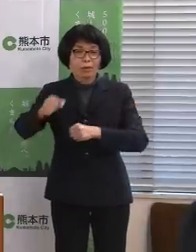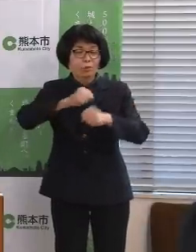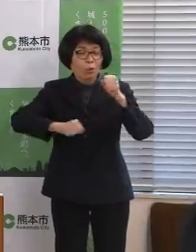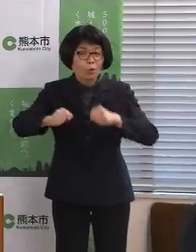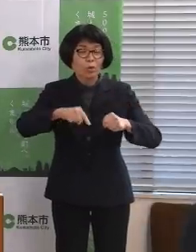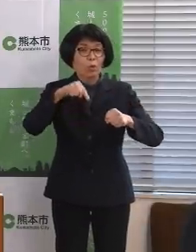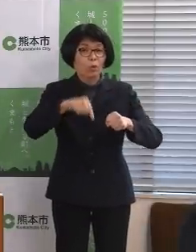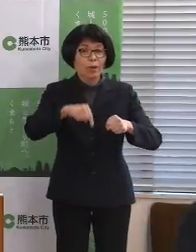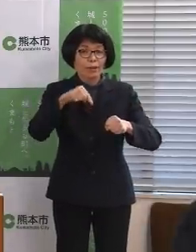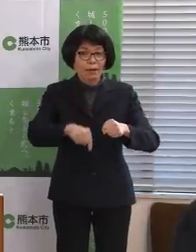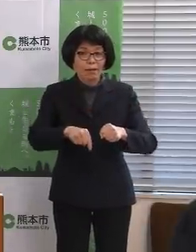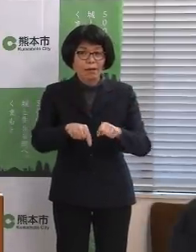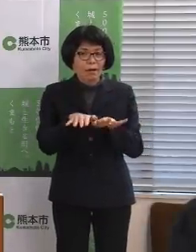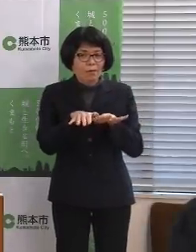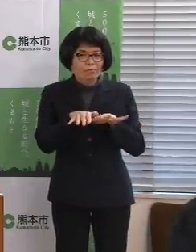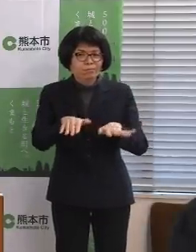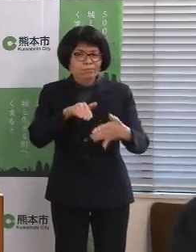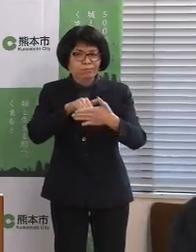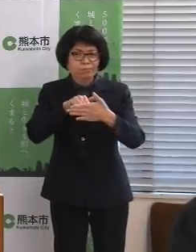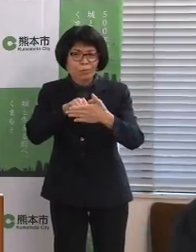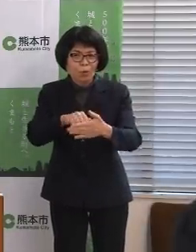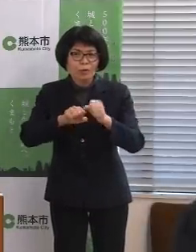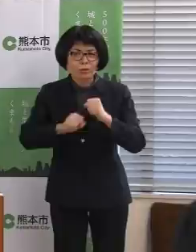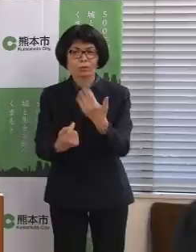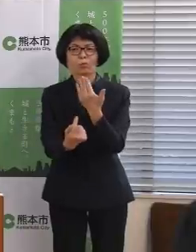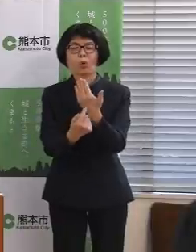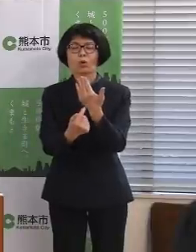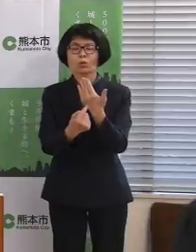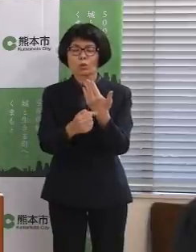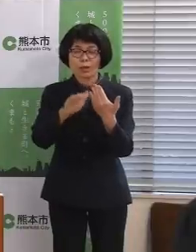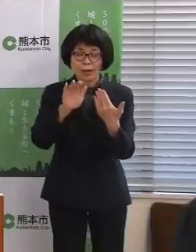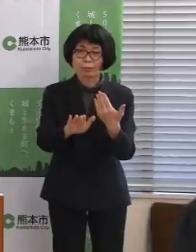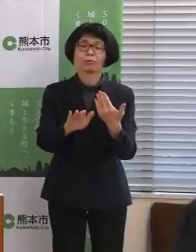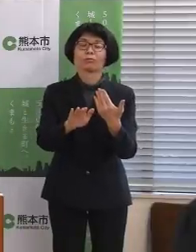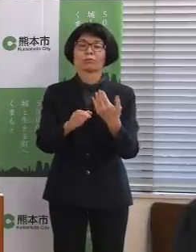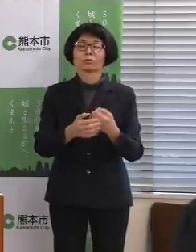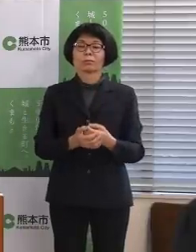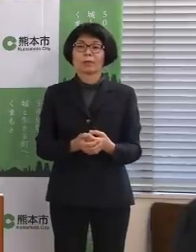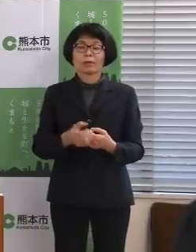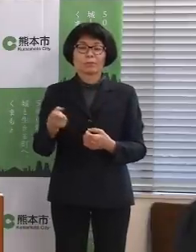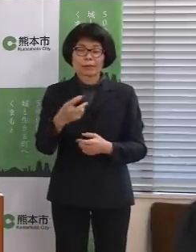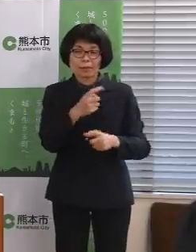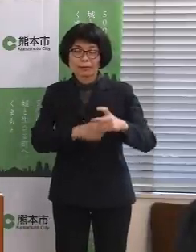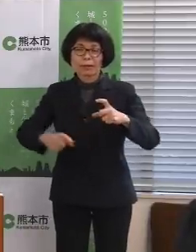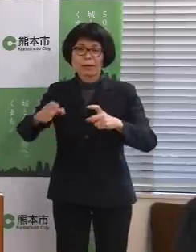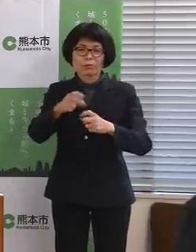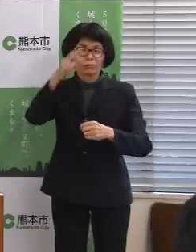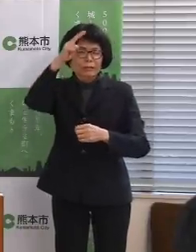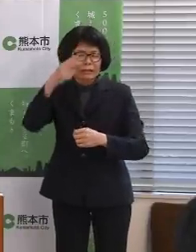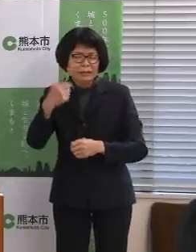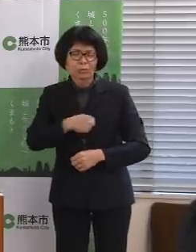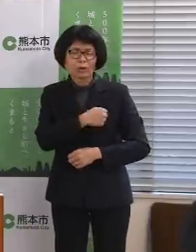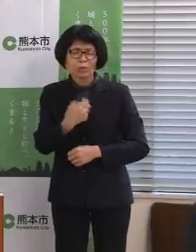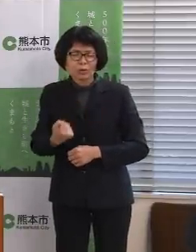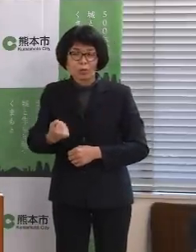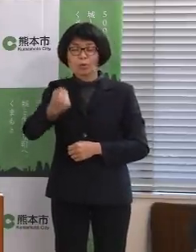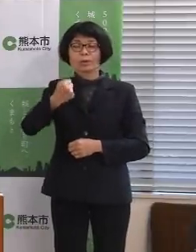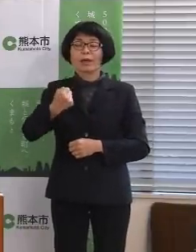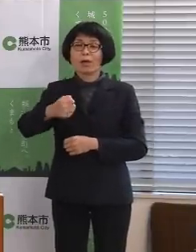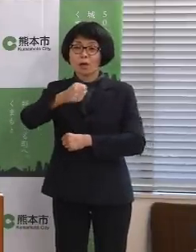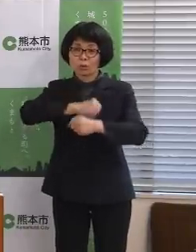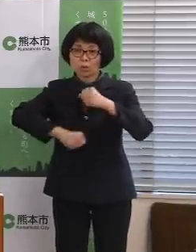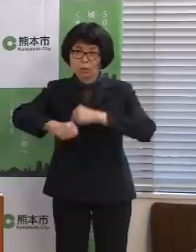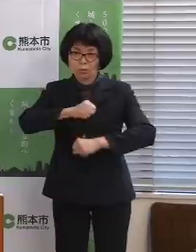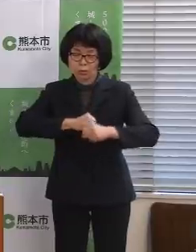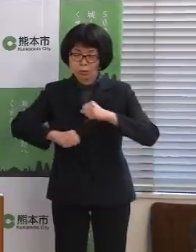感染拡大を防止するための重要なポイントであり一層の危機感を持って取り組みを